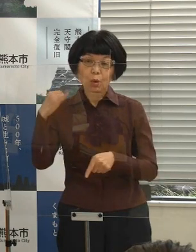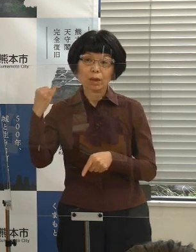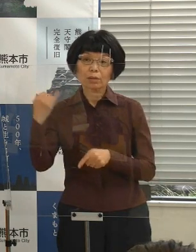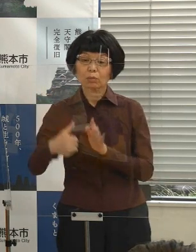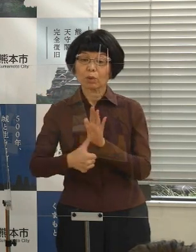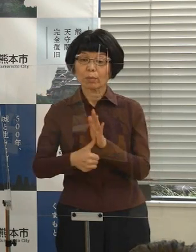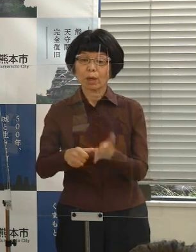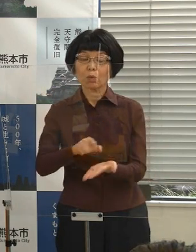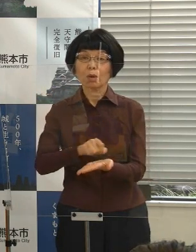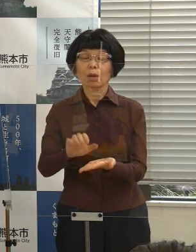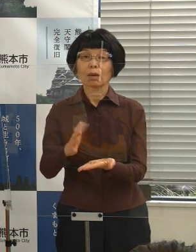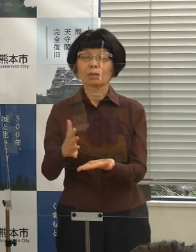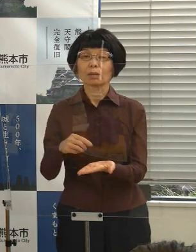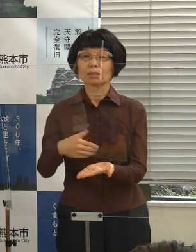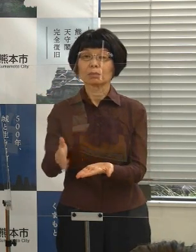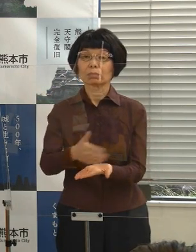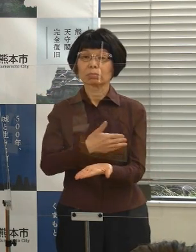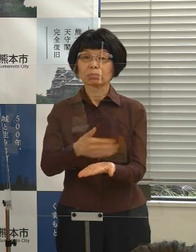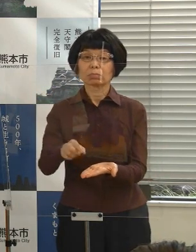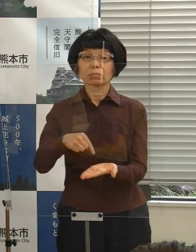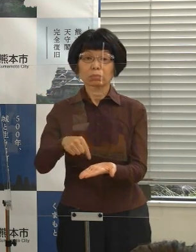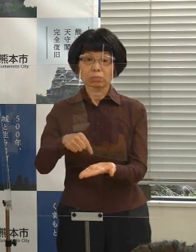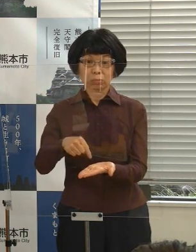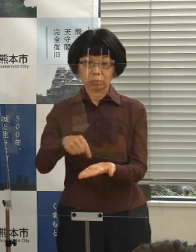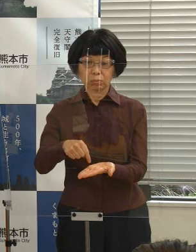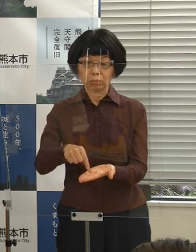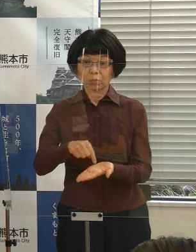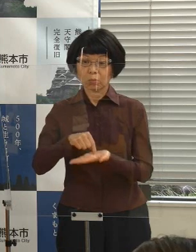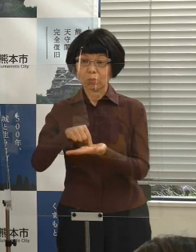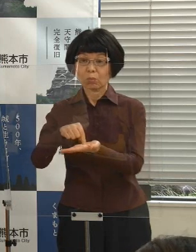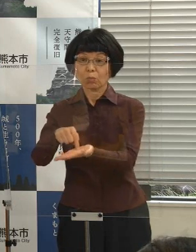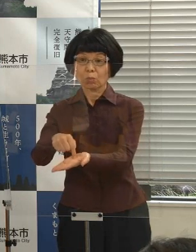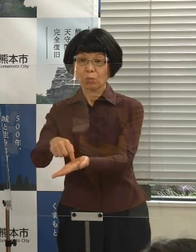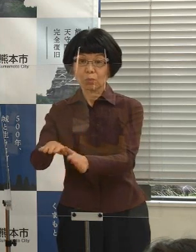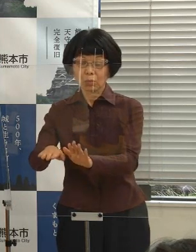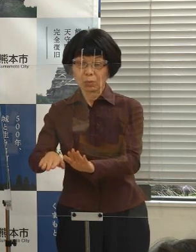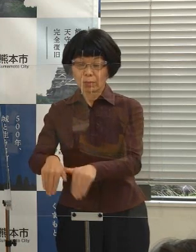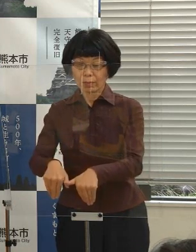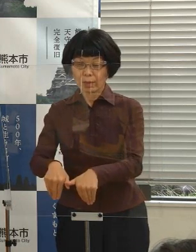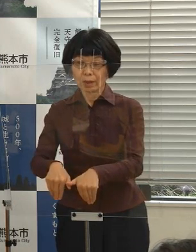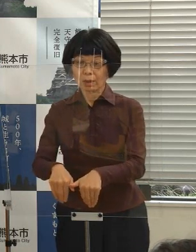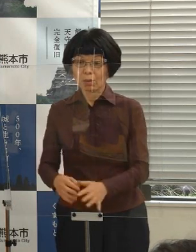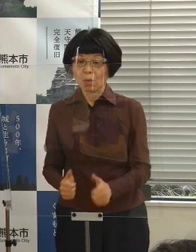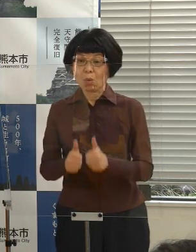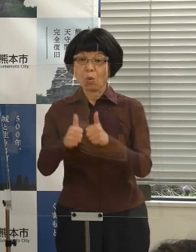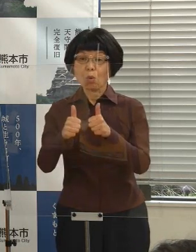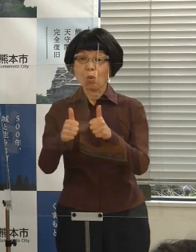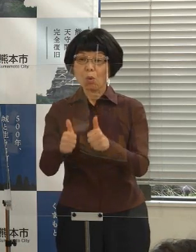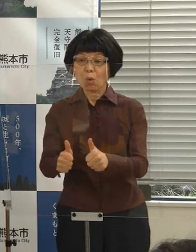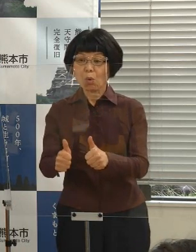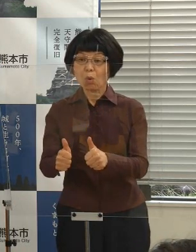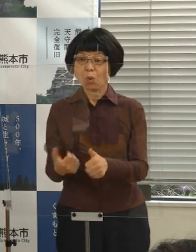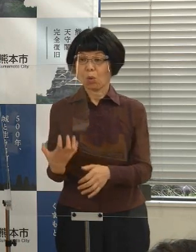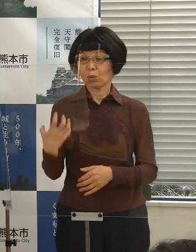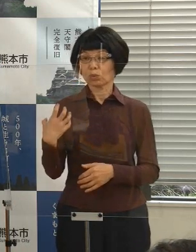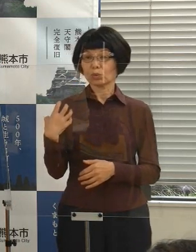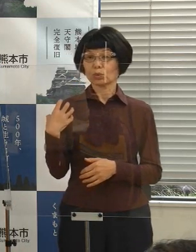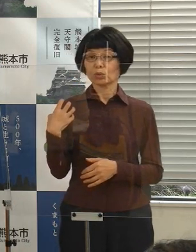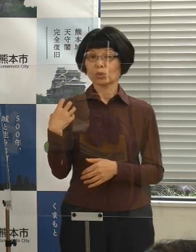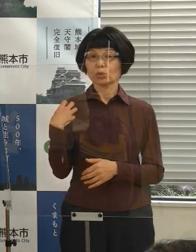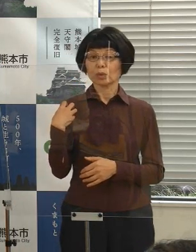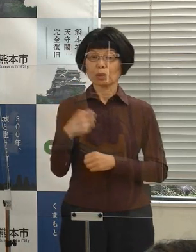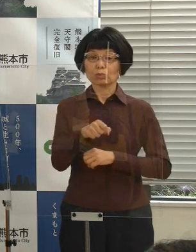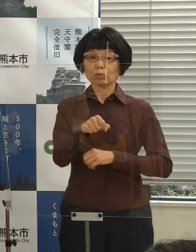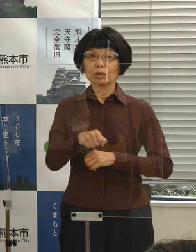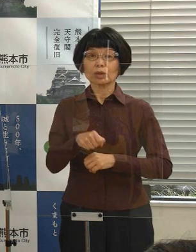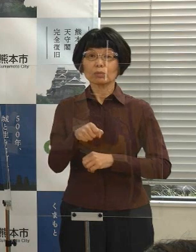戸籍を申請をされた場合にですね、まあ、我々は法定受託事務であるので、これは国の判断を待た